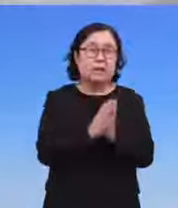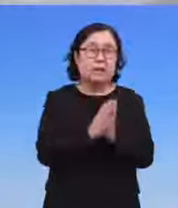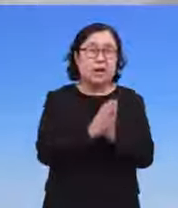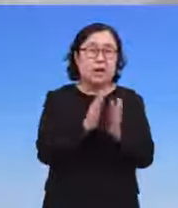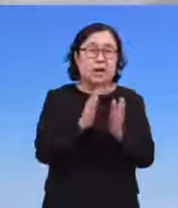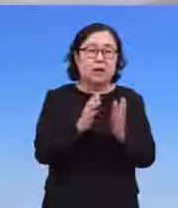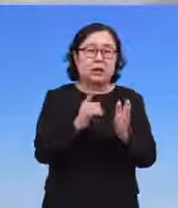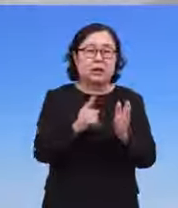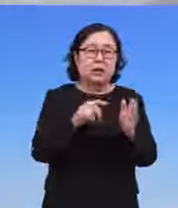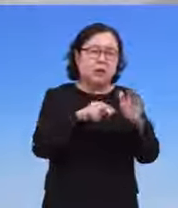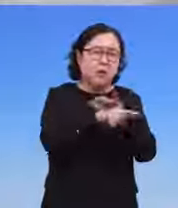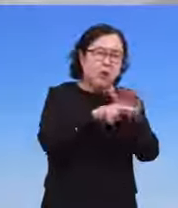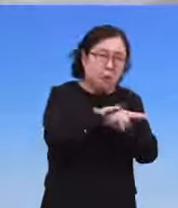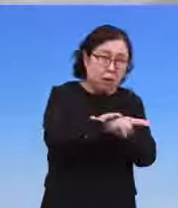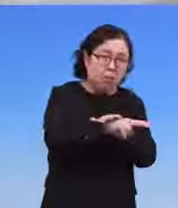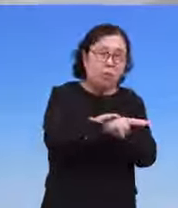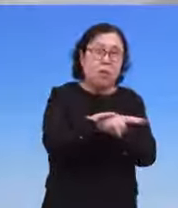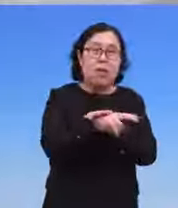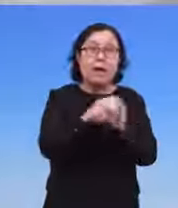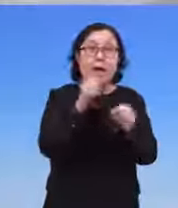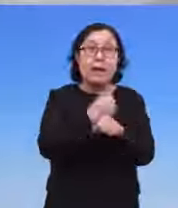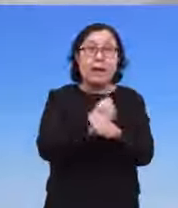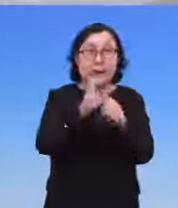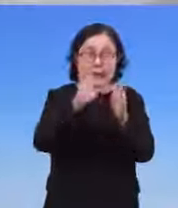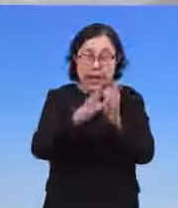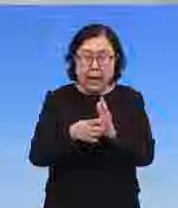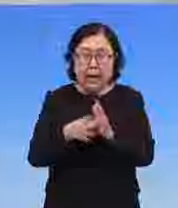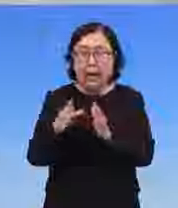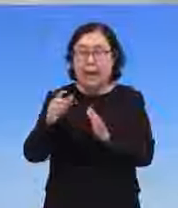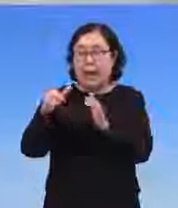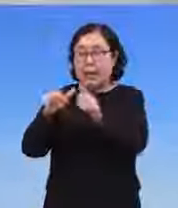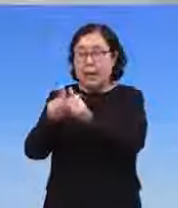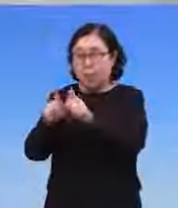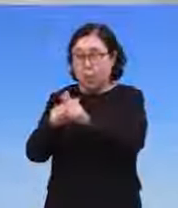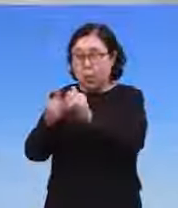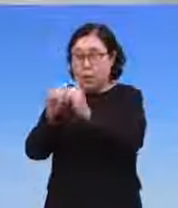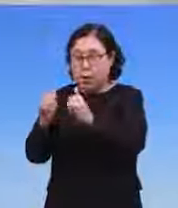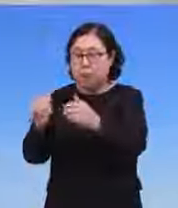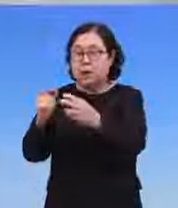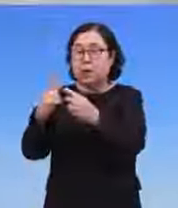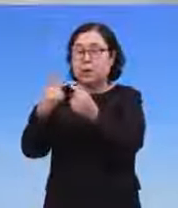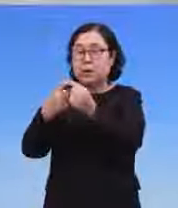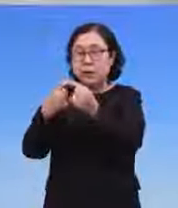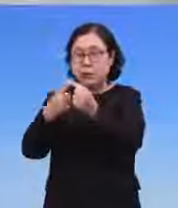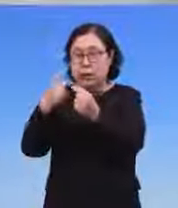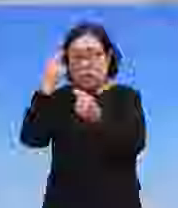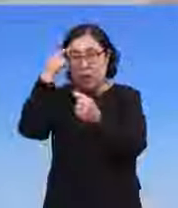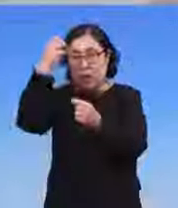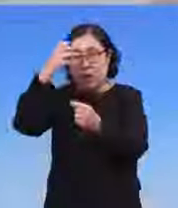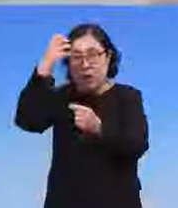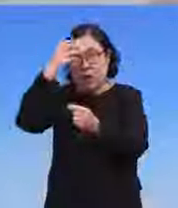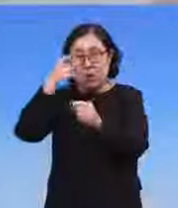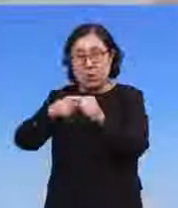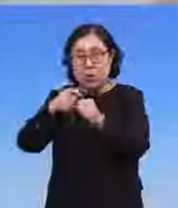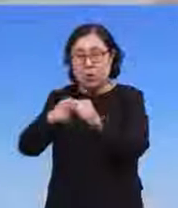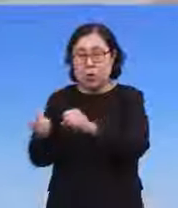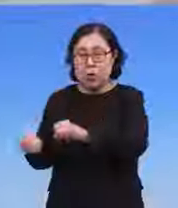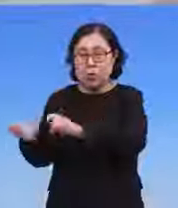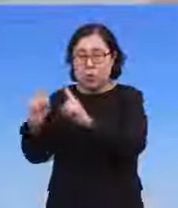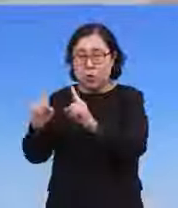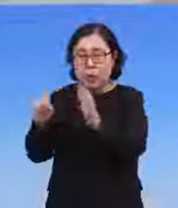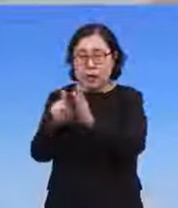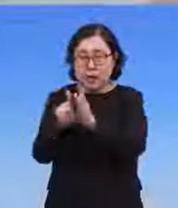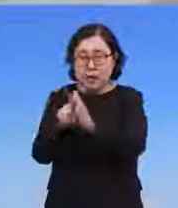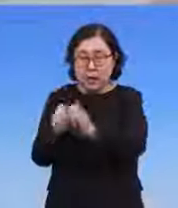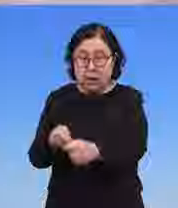전인 사람을 버리고 막 이런 당황스러운 일을 행할 때 기독교인들이 하나는 영적으로 차분하게 이